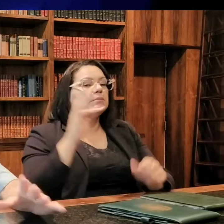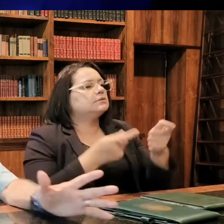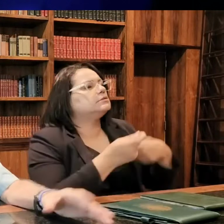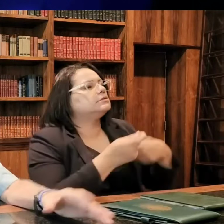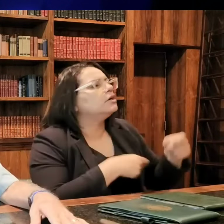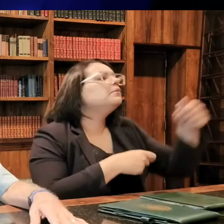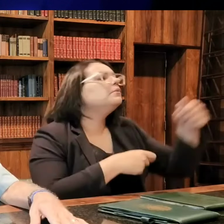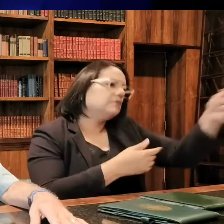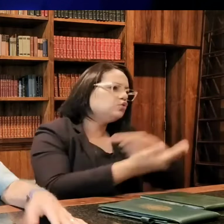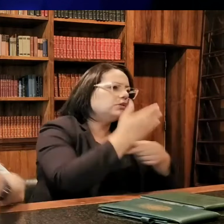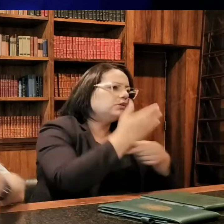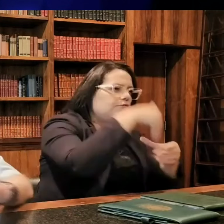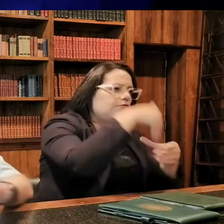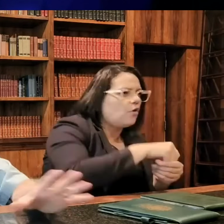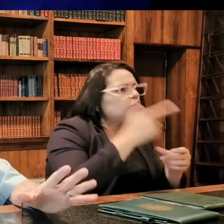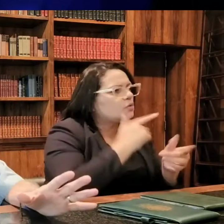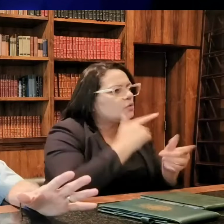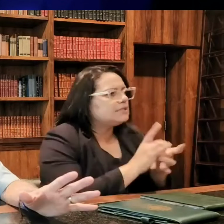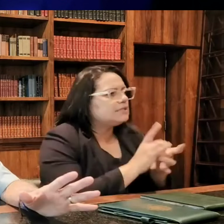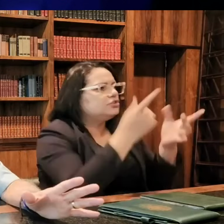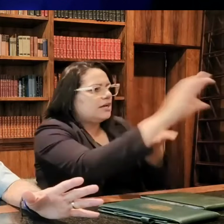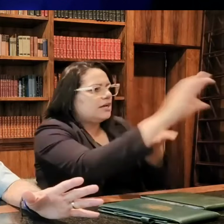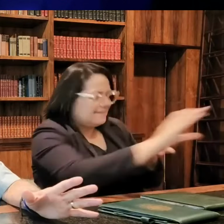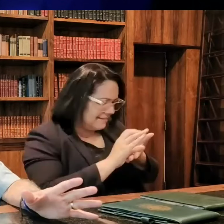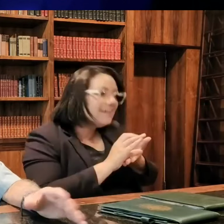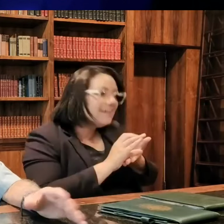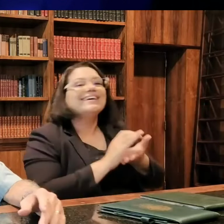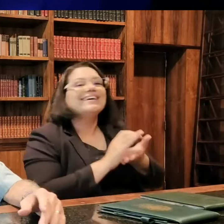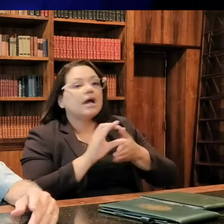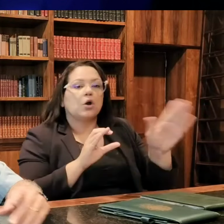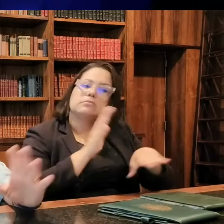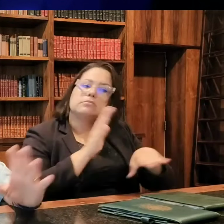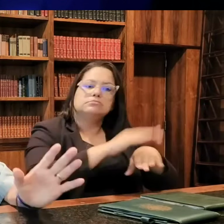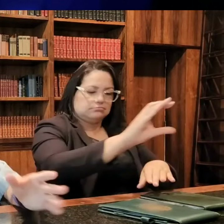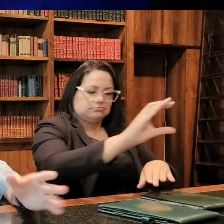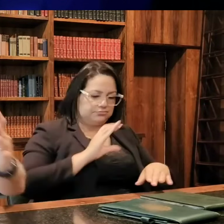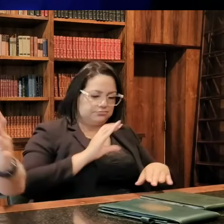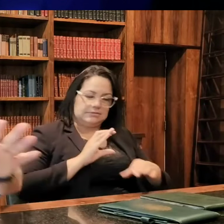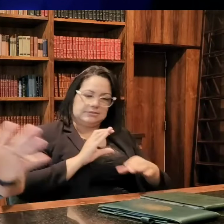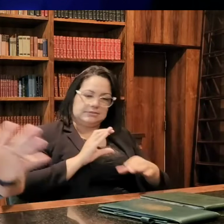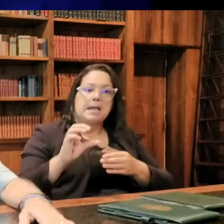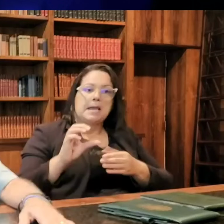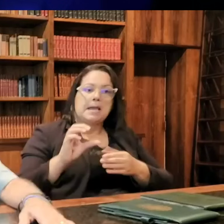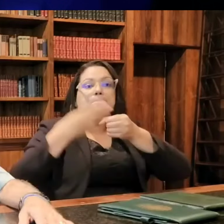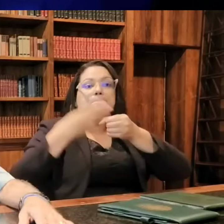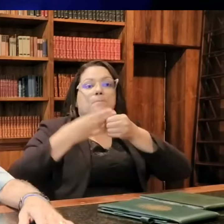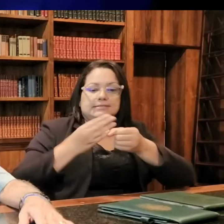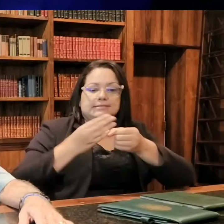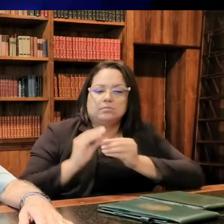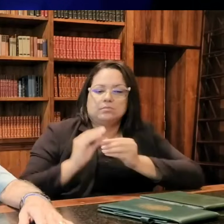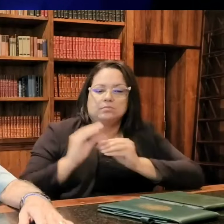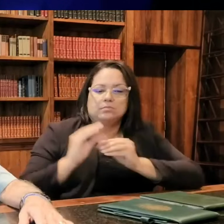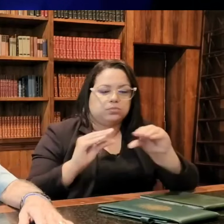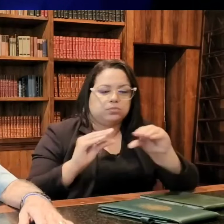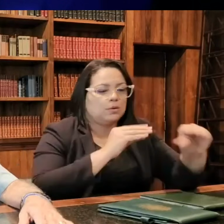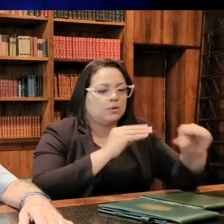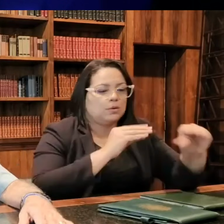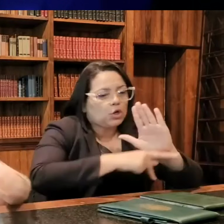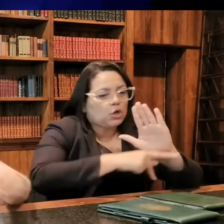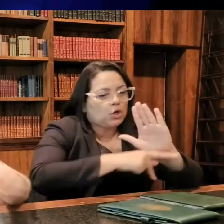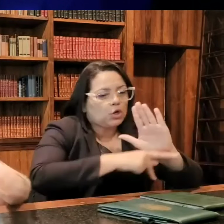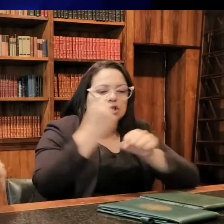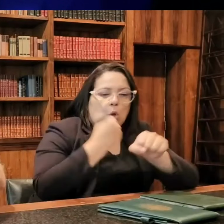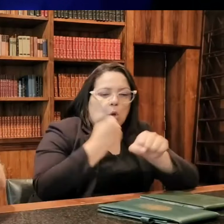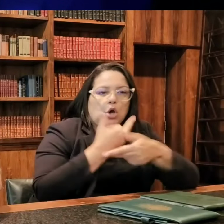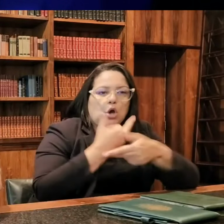não precisa mais. E o parlamentar vai destinar os 30 milhões para municípios que você vai tomar conhecimento.